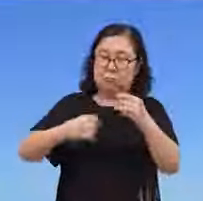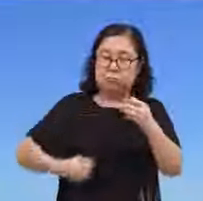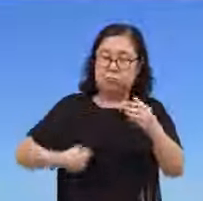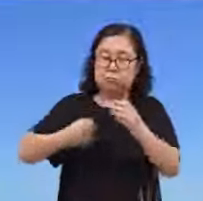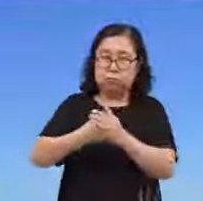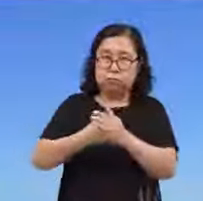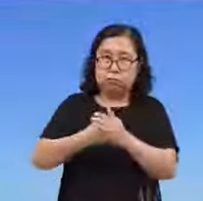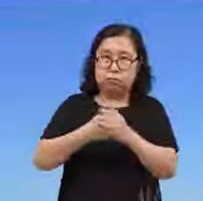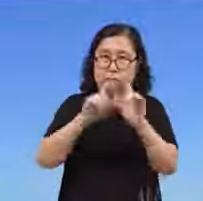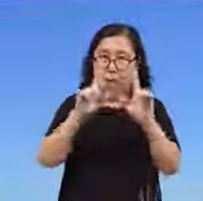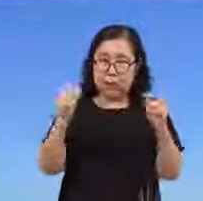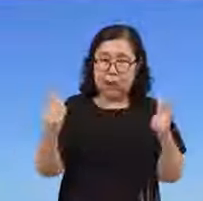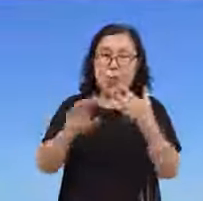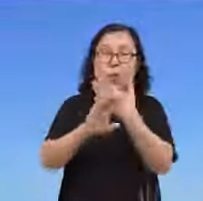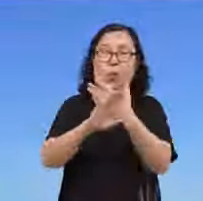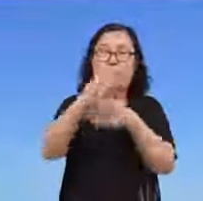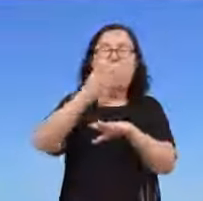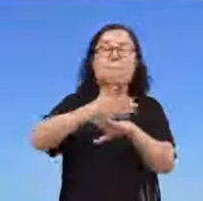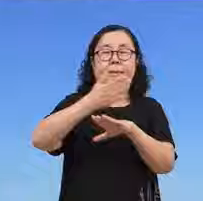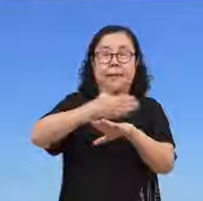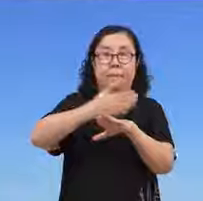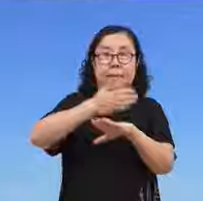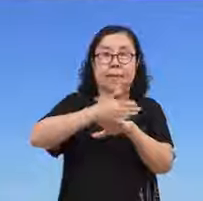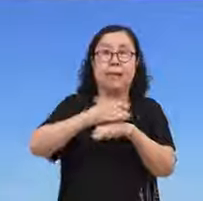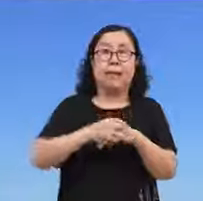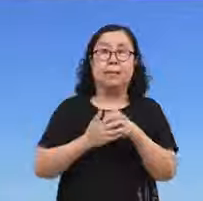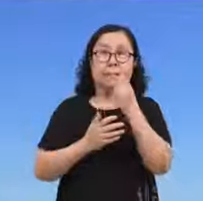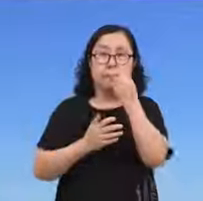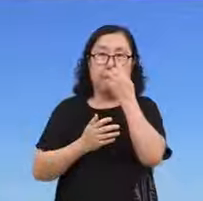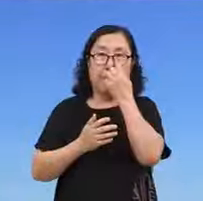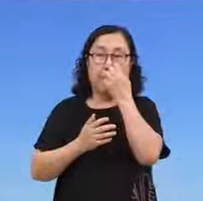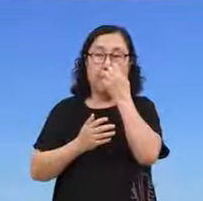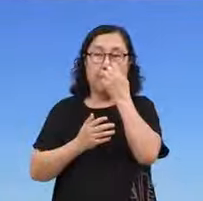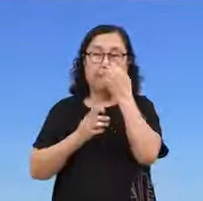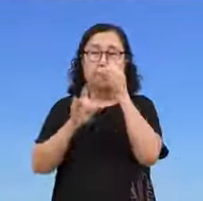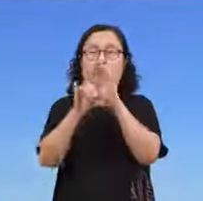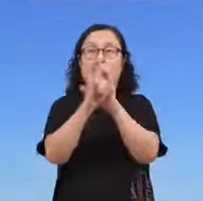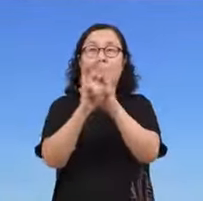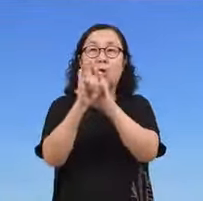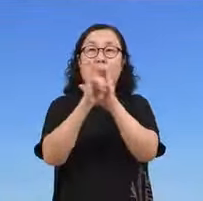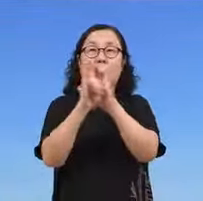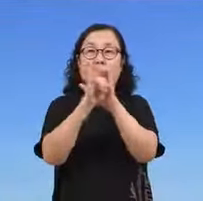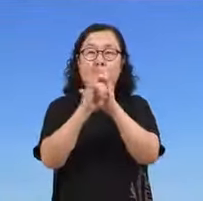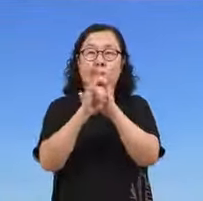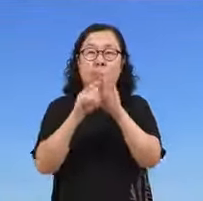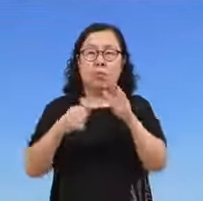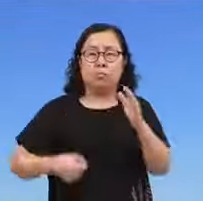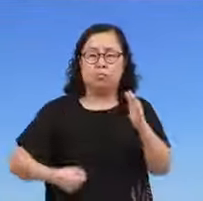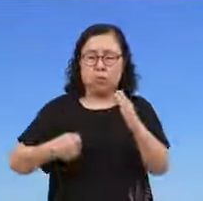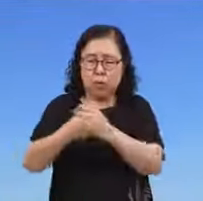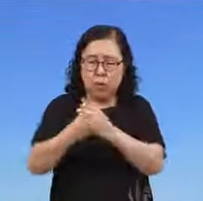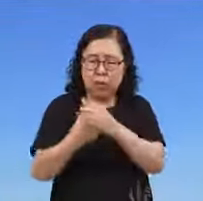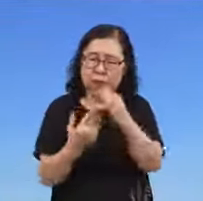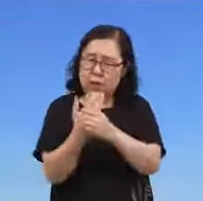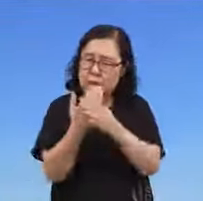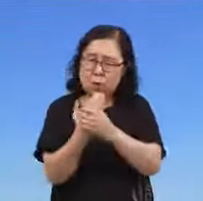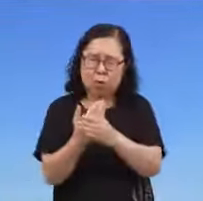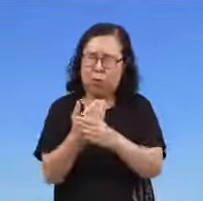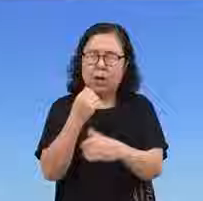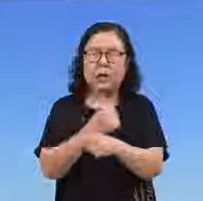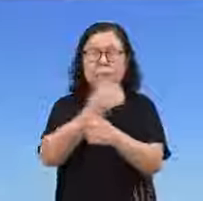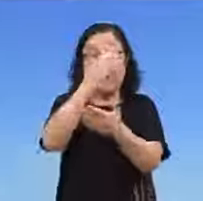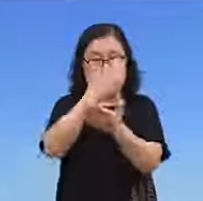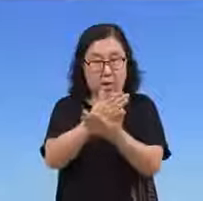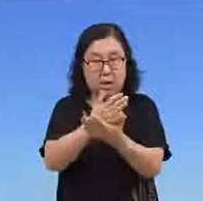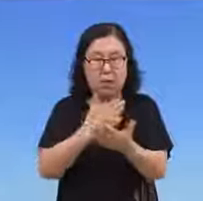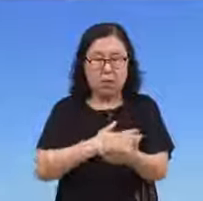아니라 감사이다. 코로나19로 용기 내려고 애쓰지 마세요. 우리 그렇게 못합니다.